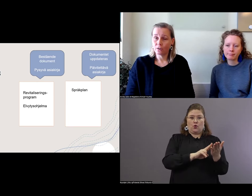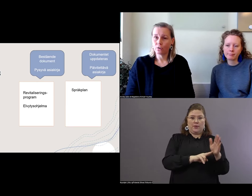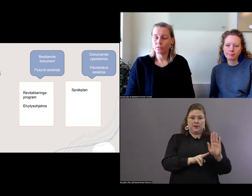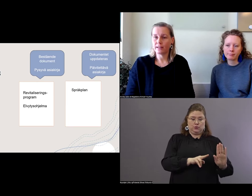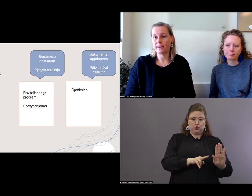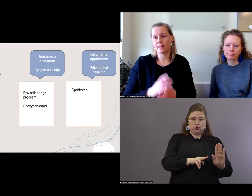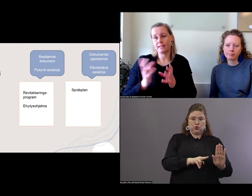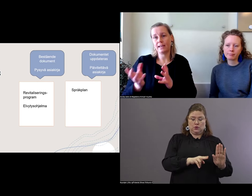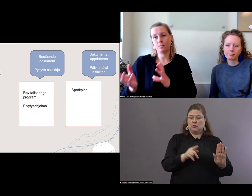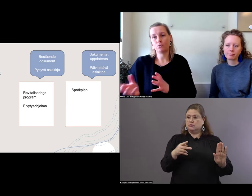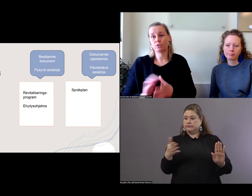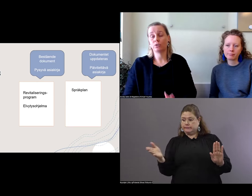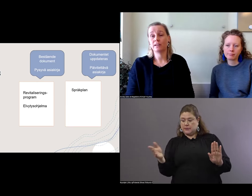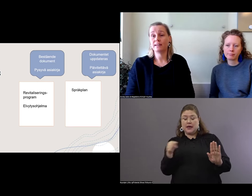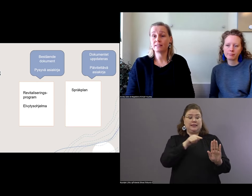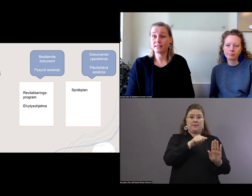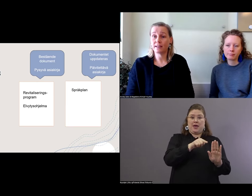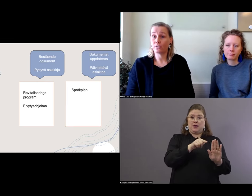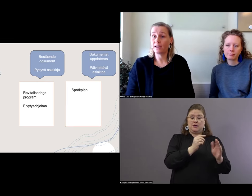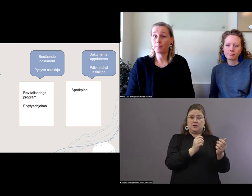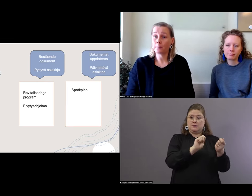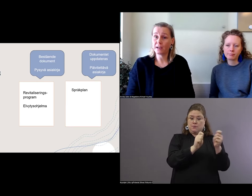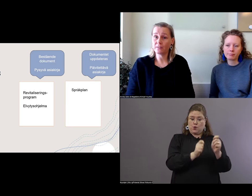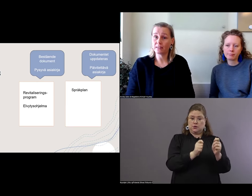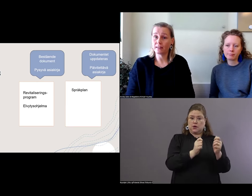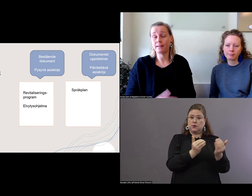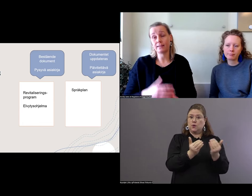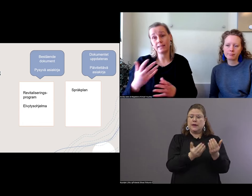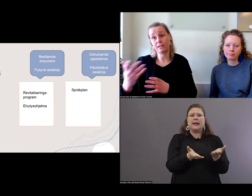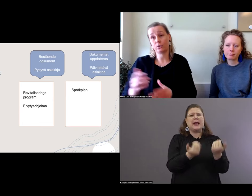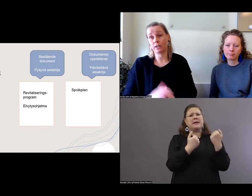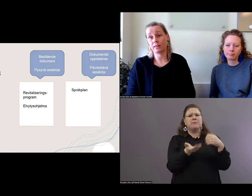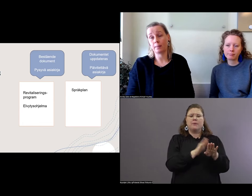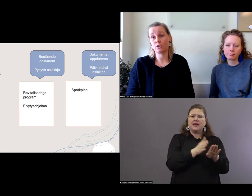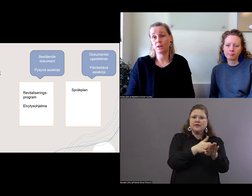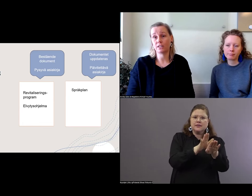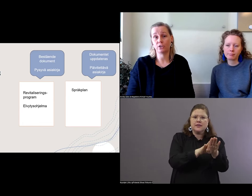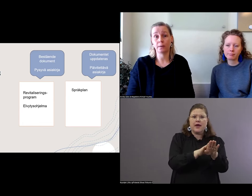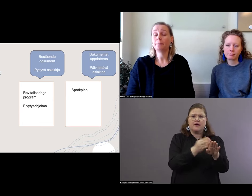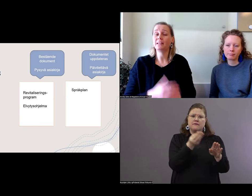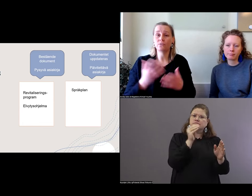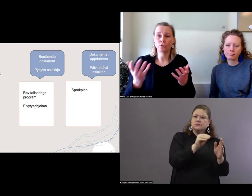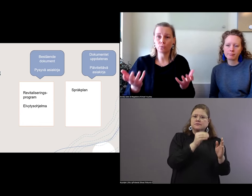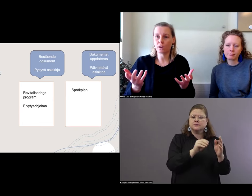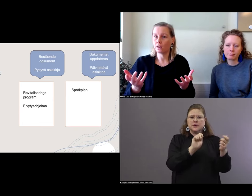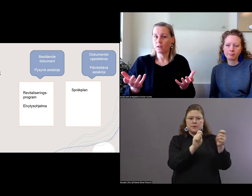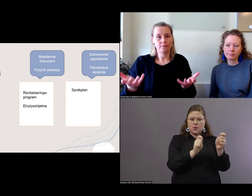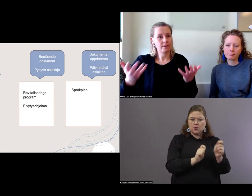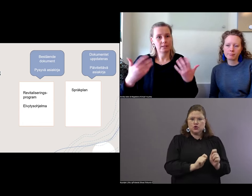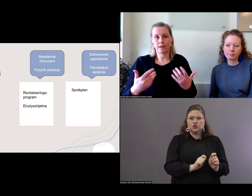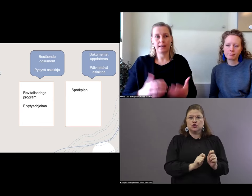taas tehdään siihen muotoon, että sitä on helppo päivittää ja sinne todeta tämmöisiä asioita, mitä voi